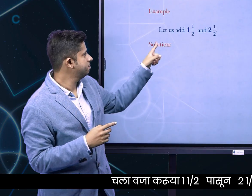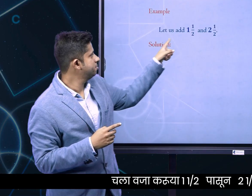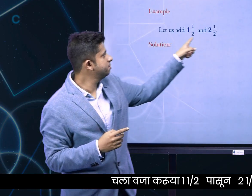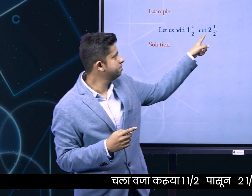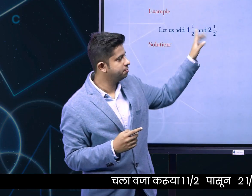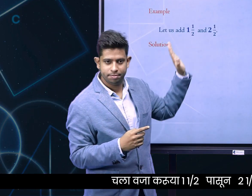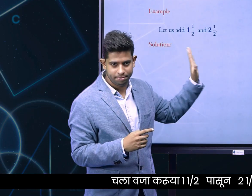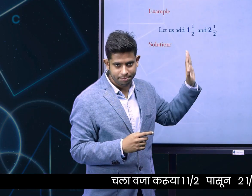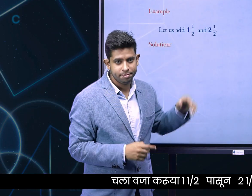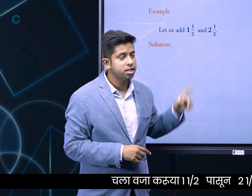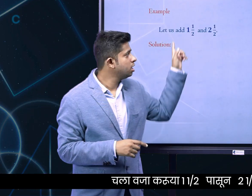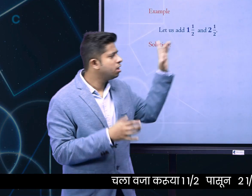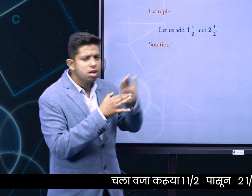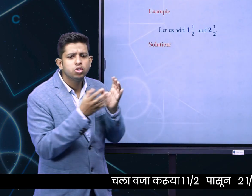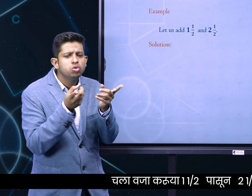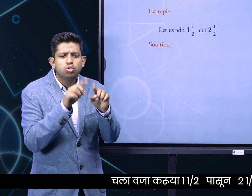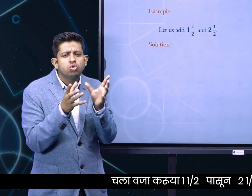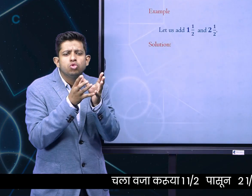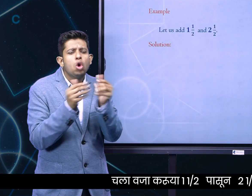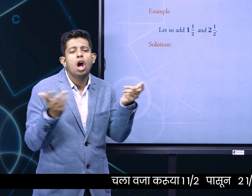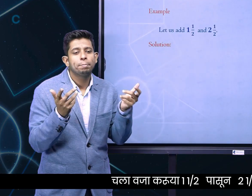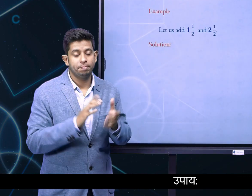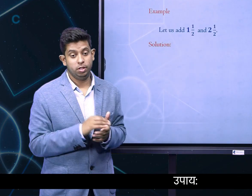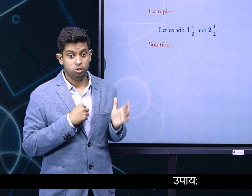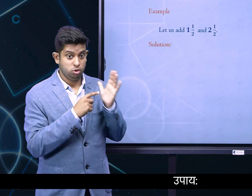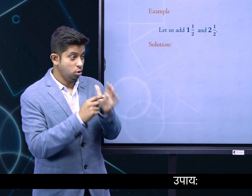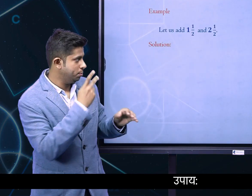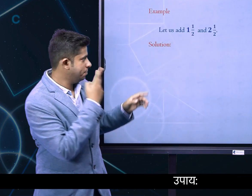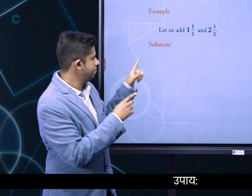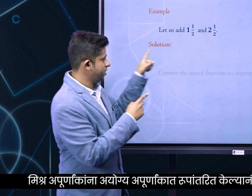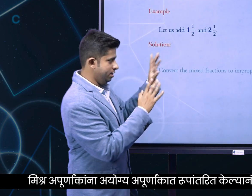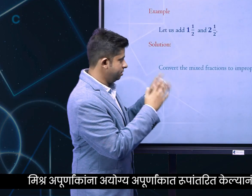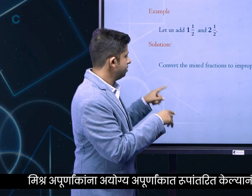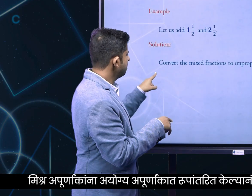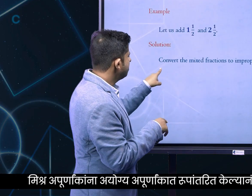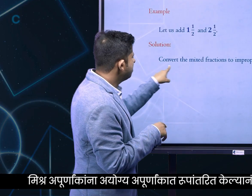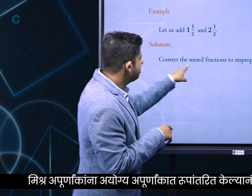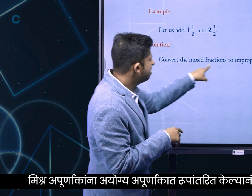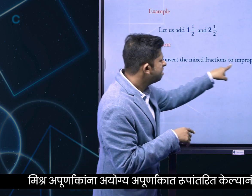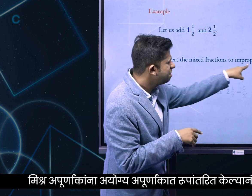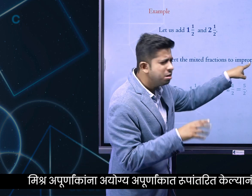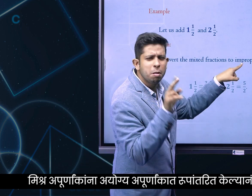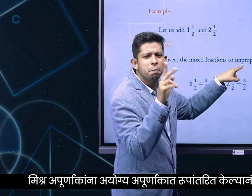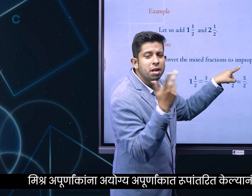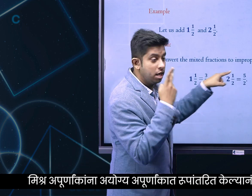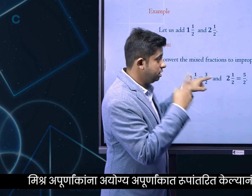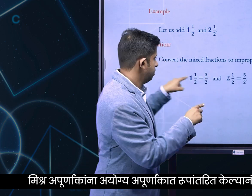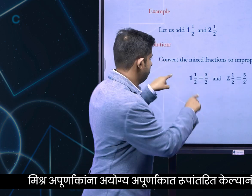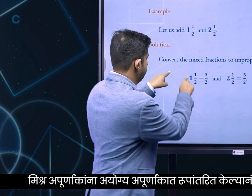1.1/2 आणि जोडूया 2.1/2. उपाय: मिश्र अपूर्णांकांना अयोग्य अपूर्णांकात